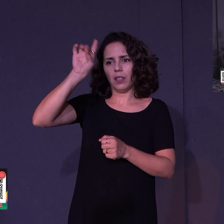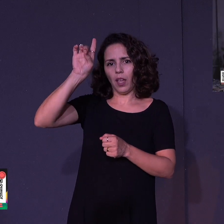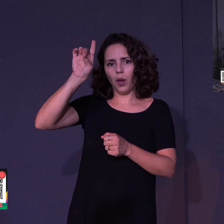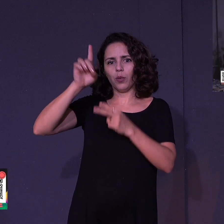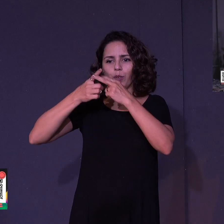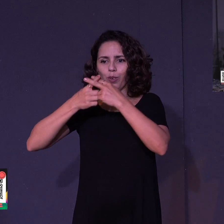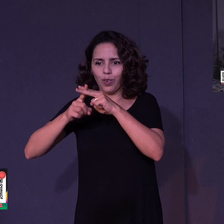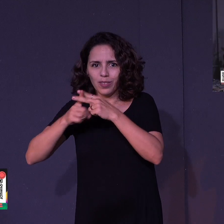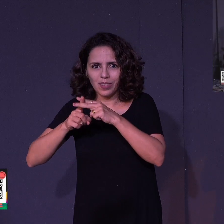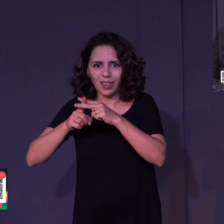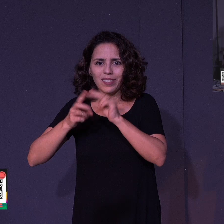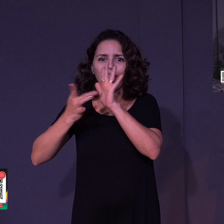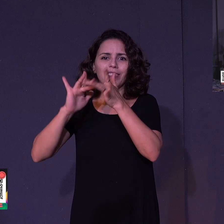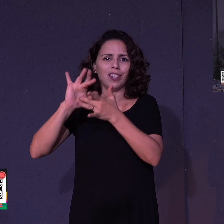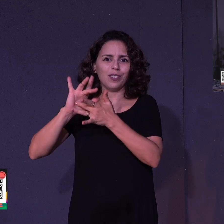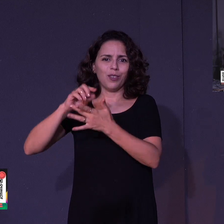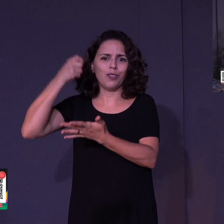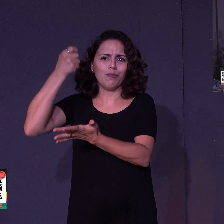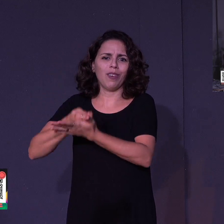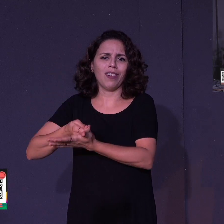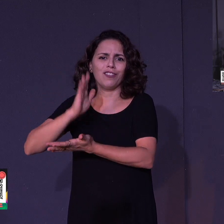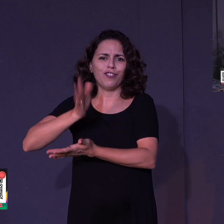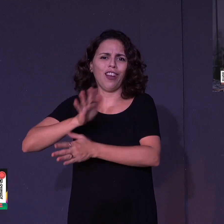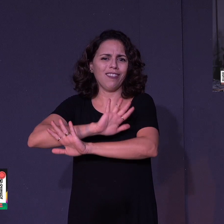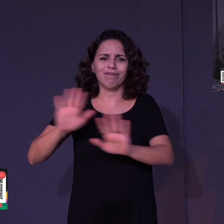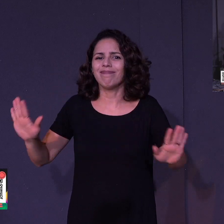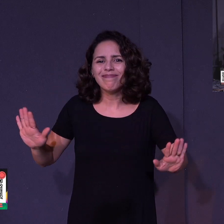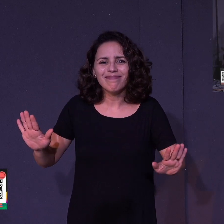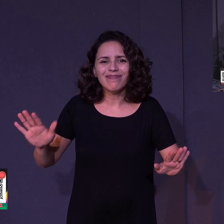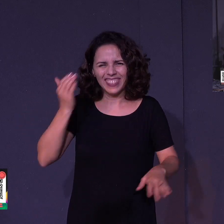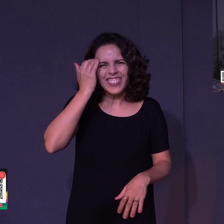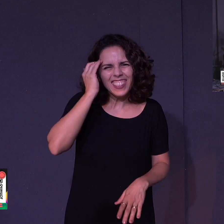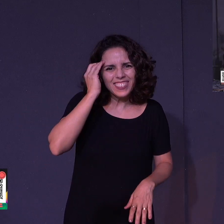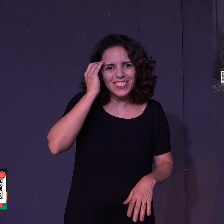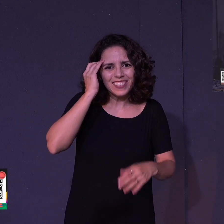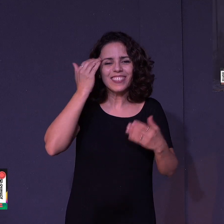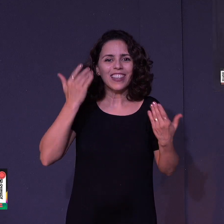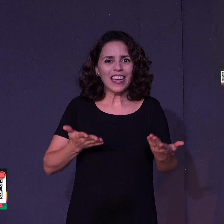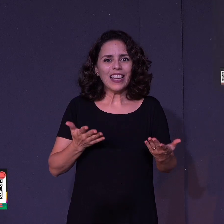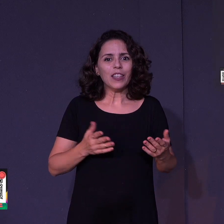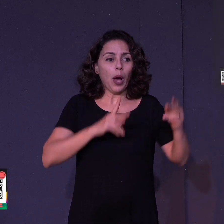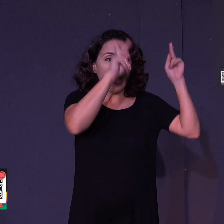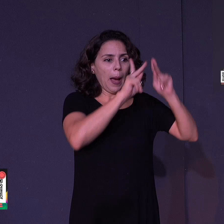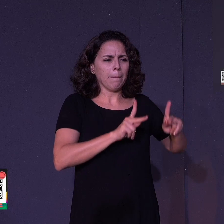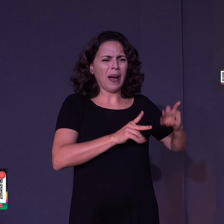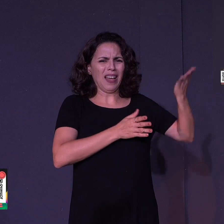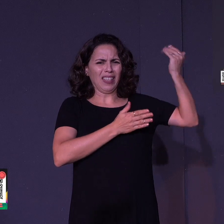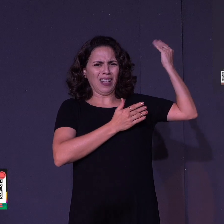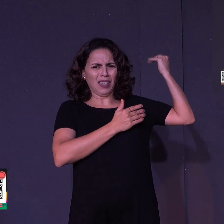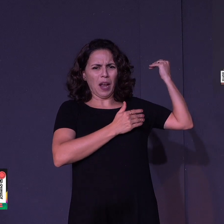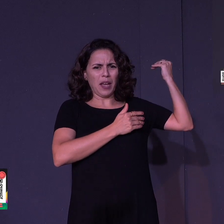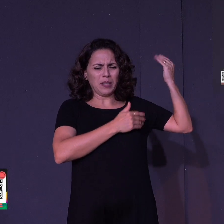Senhor Jesus que pagou um preço para que nós fôssemos reconectados, para que a paz que foi perdida lá atrás no Éden pudesse estar de